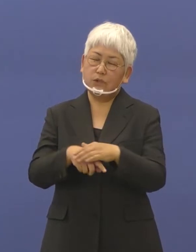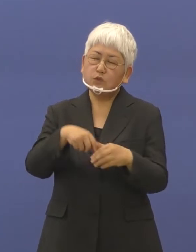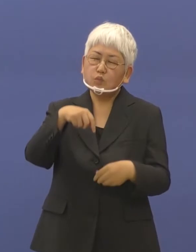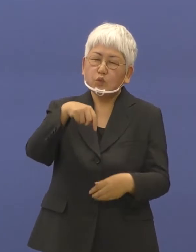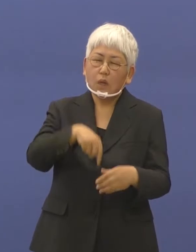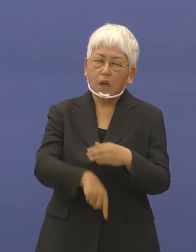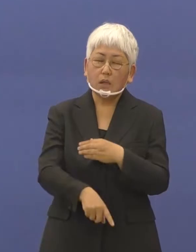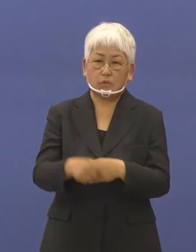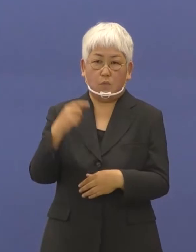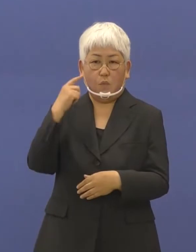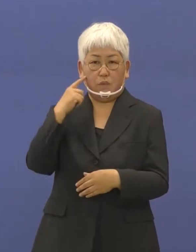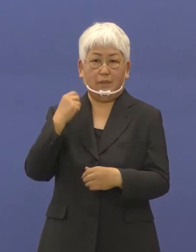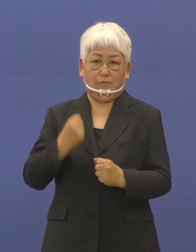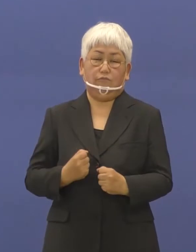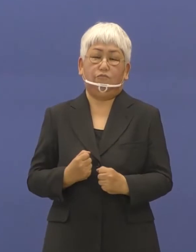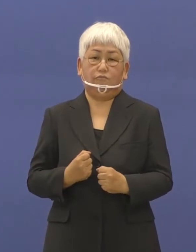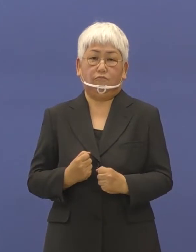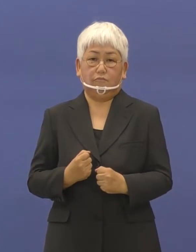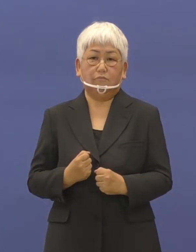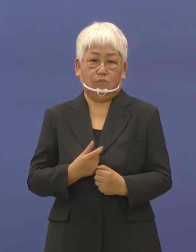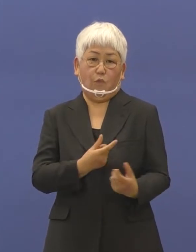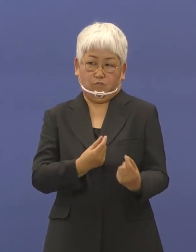多くの人はそう思っていると。